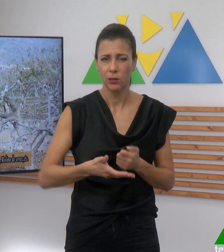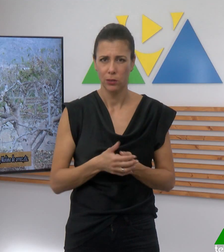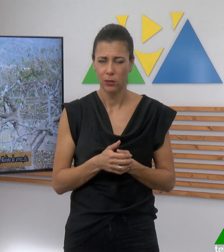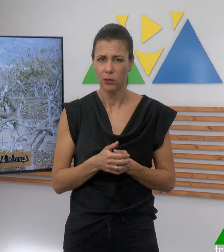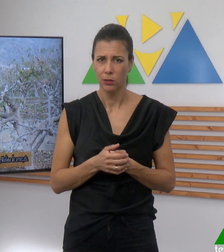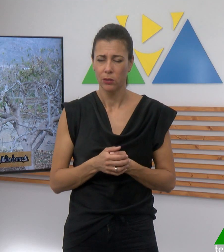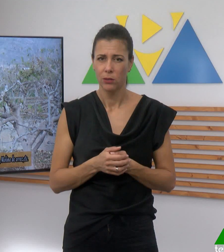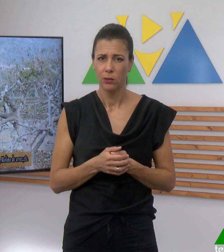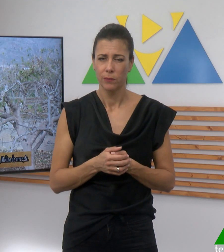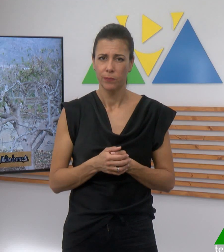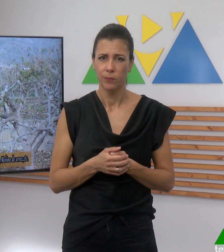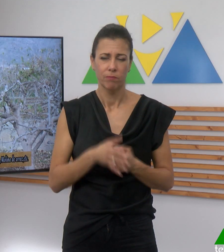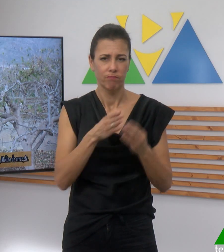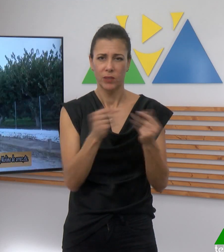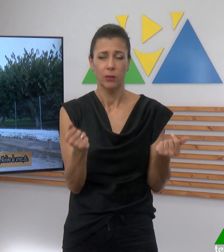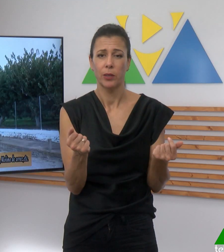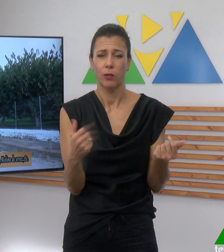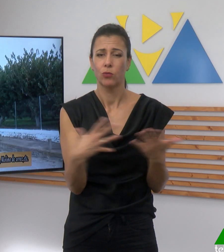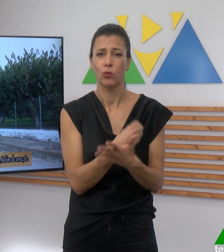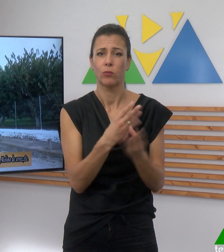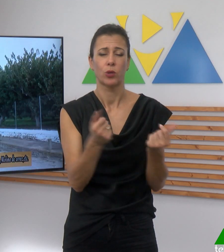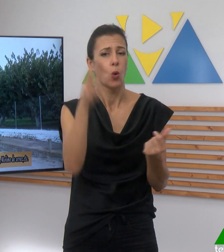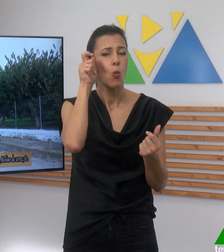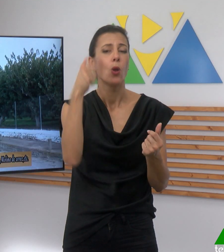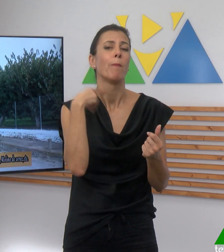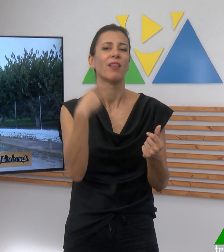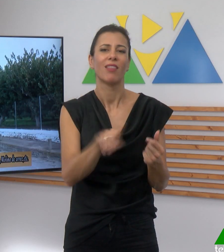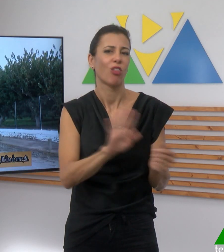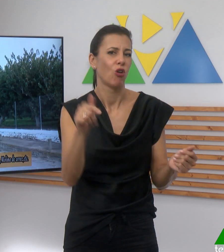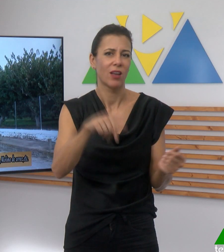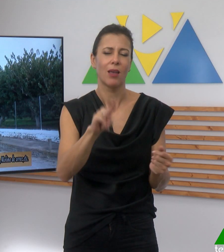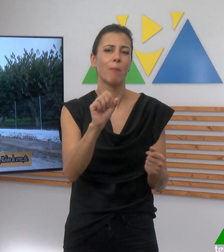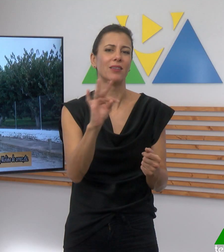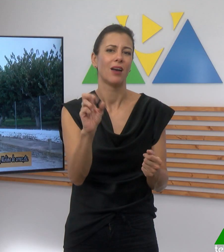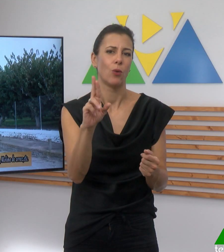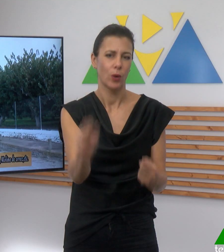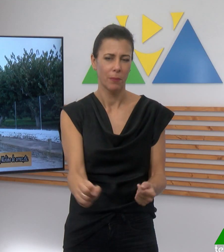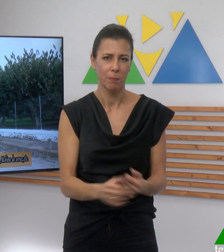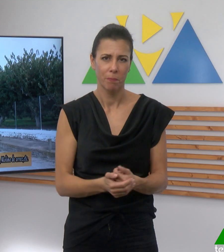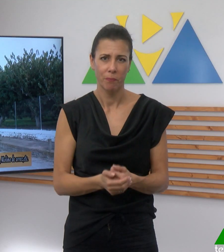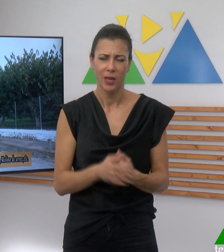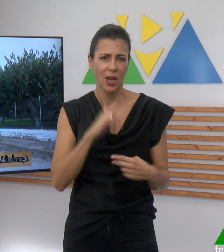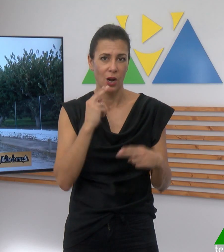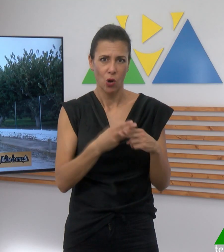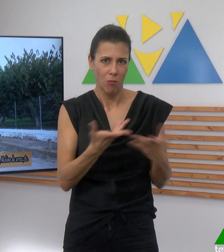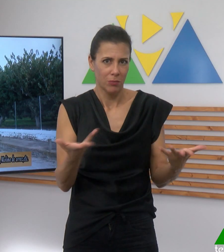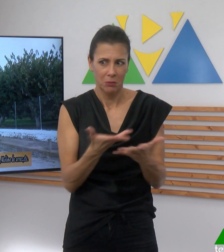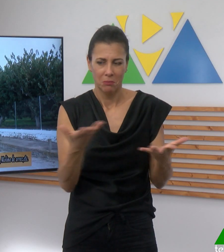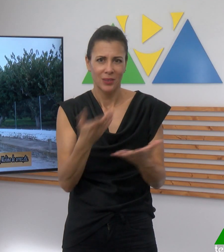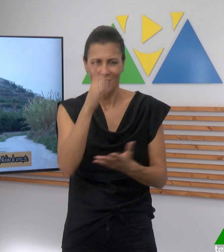importante desaparecido por completo el pueblo perdido de patura ni ni ni el nombre le digo ya no no no sabemos qué significaba eso